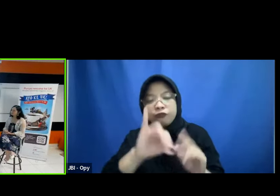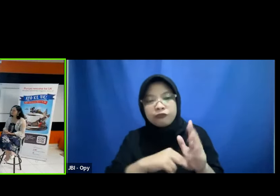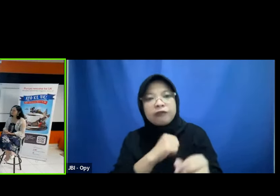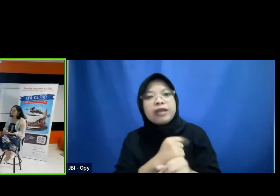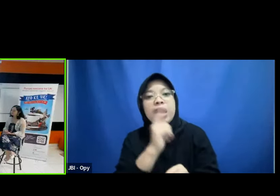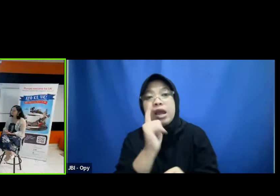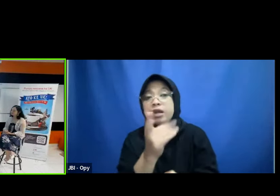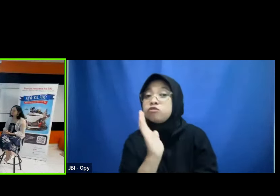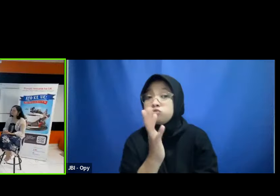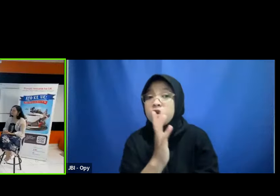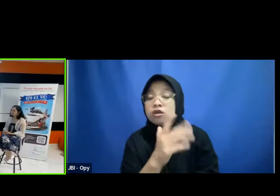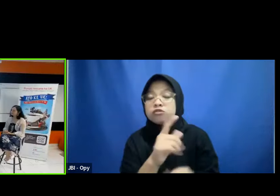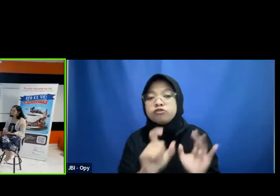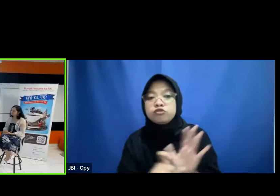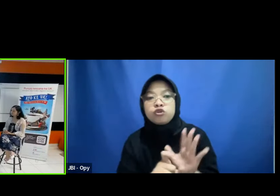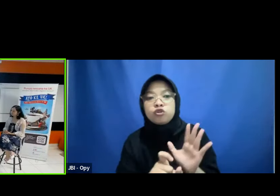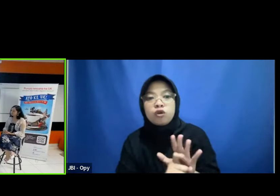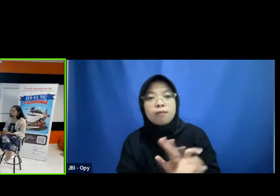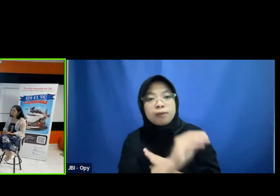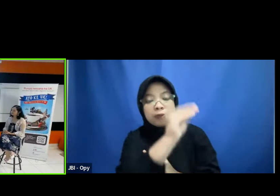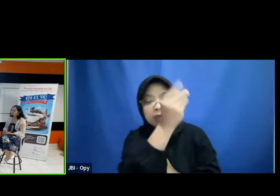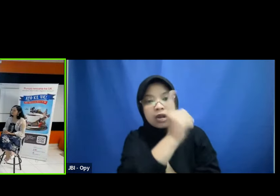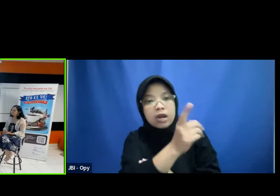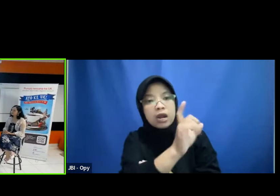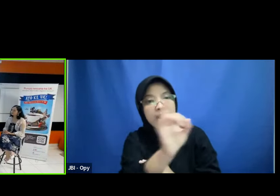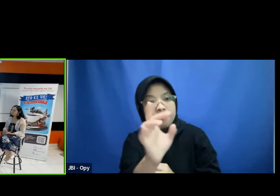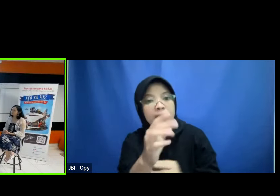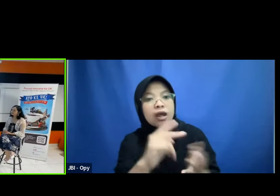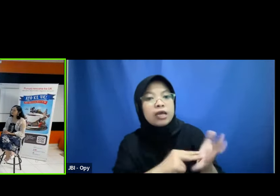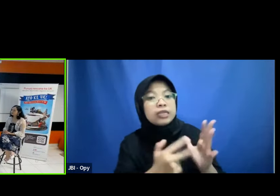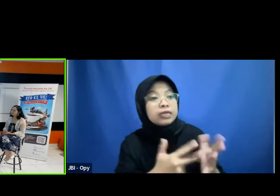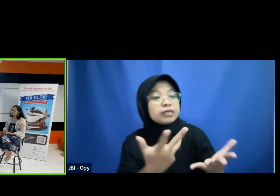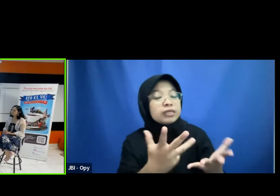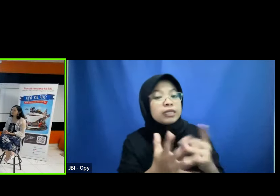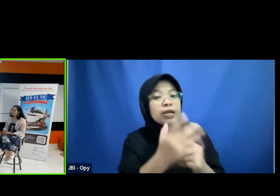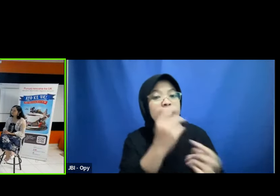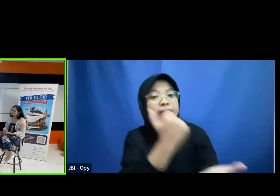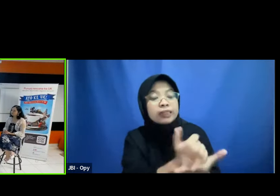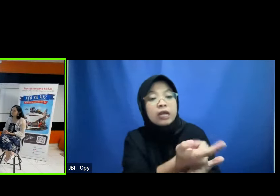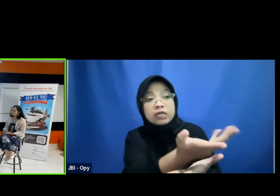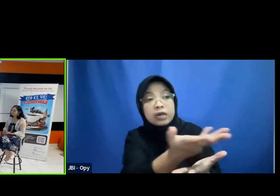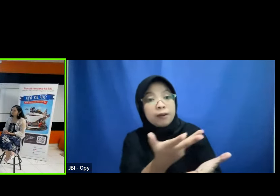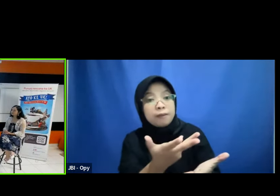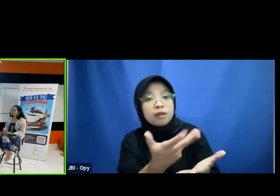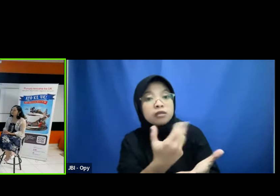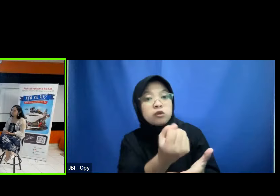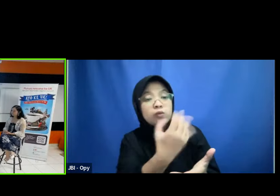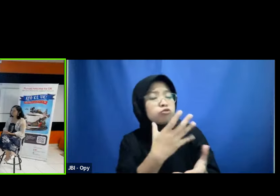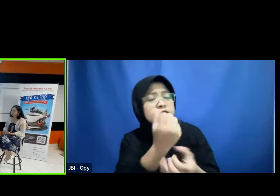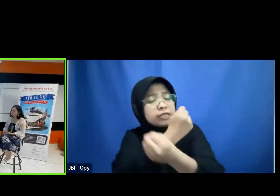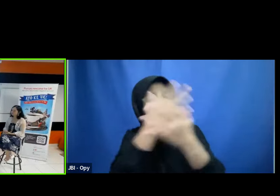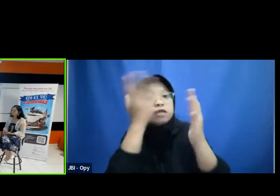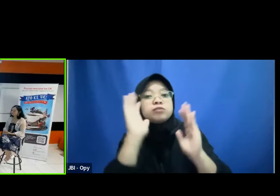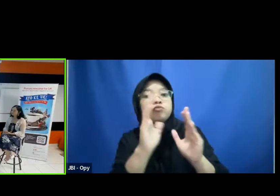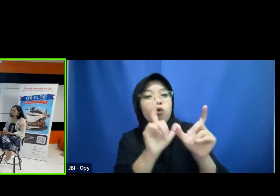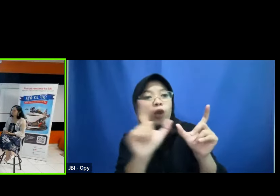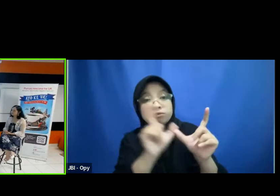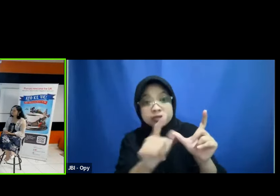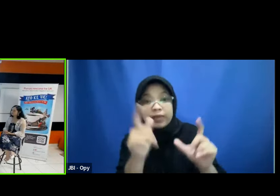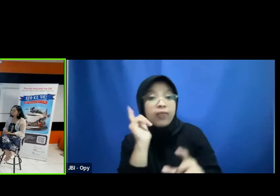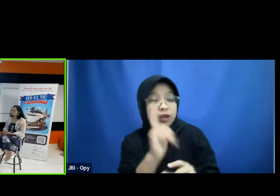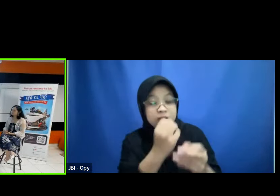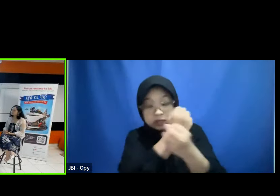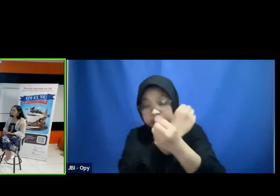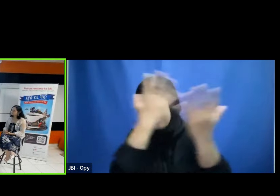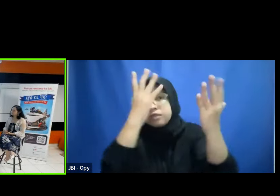kayak ketika di leadership and influencing What is actually expected from you to answer itu udah ada juga di website